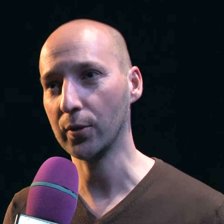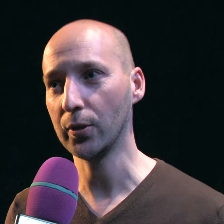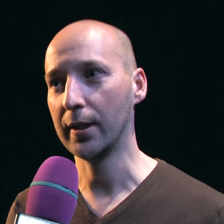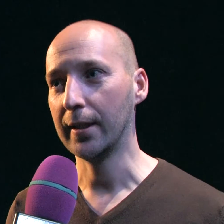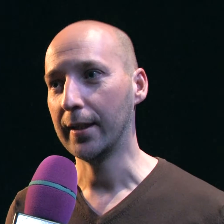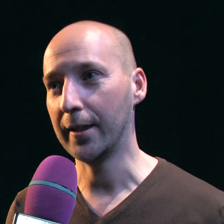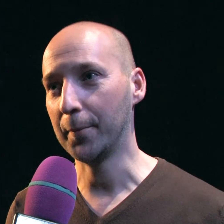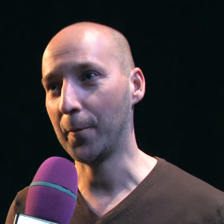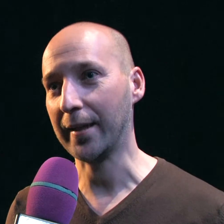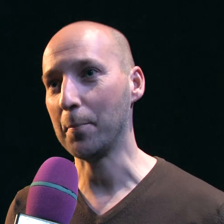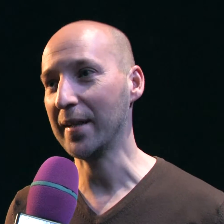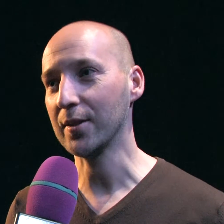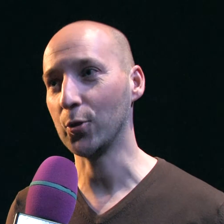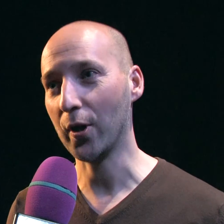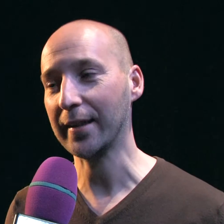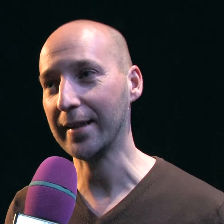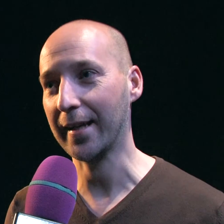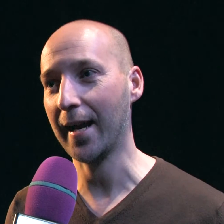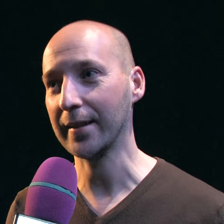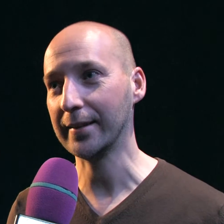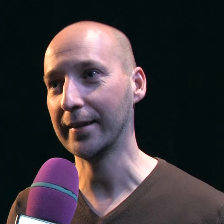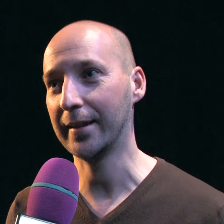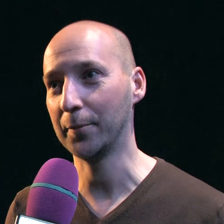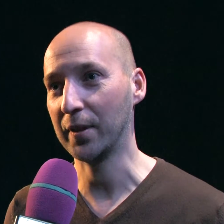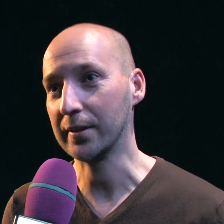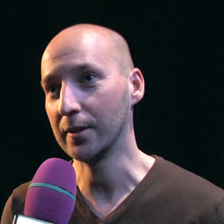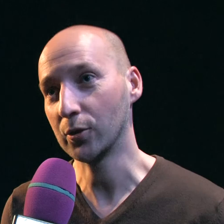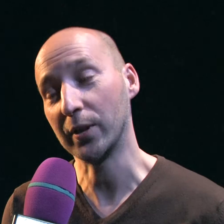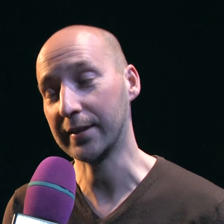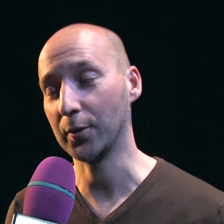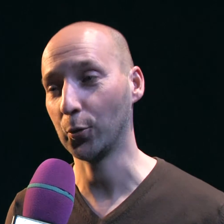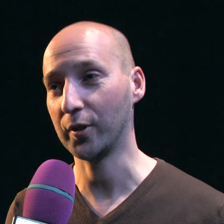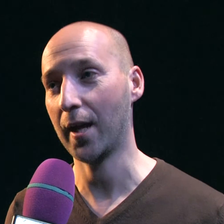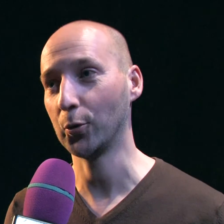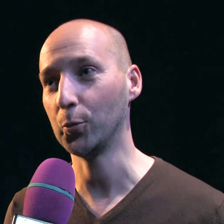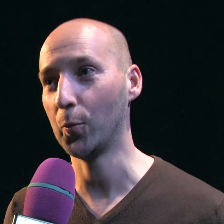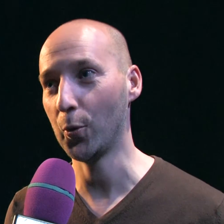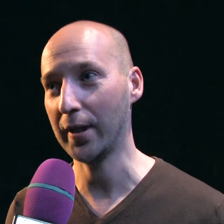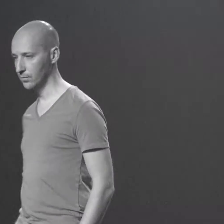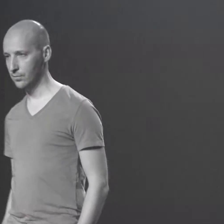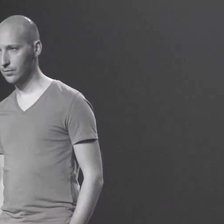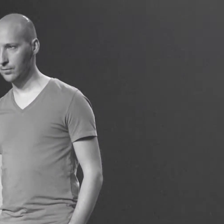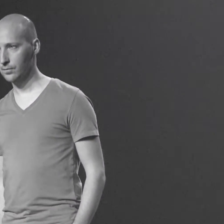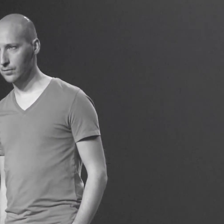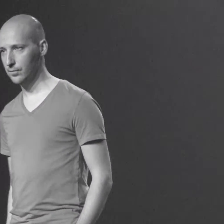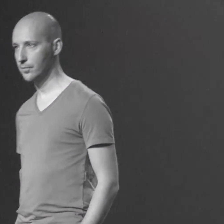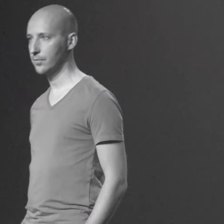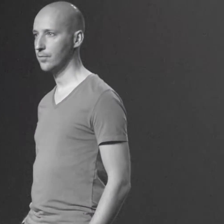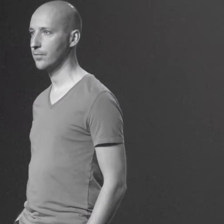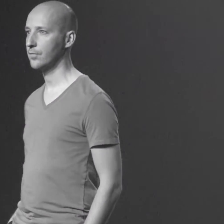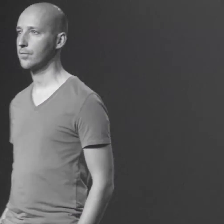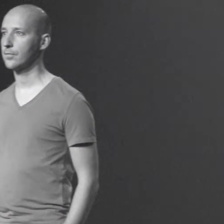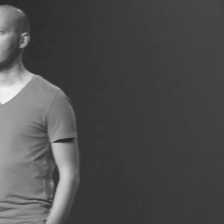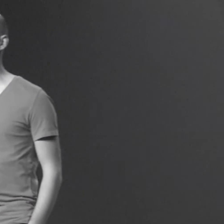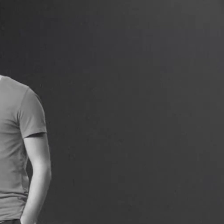monoloog dan toch, waar ik mensen zo hard in kan raken dat ze sommigen zijn tot tranen toe bewogen.